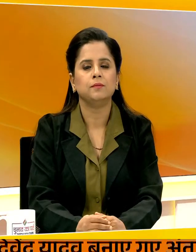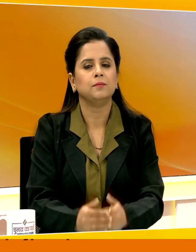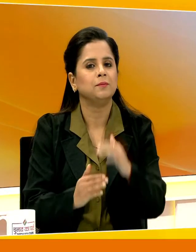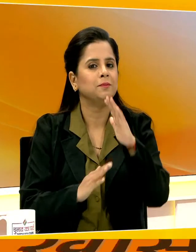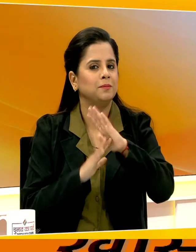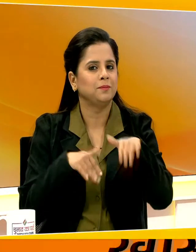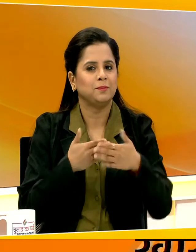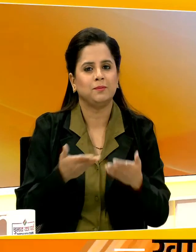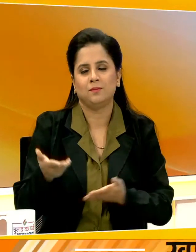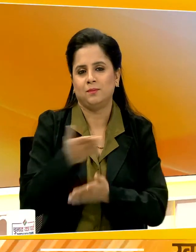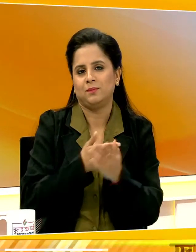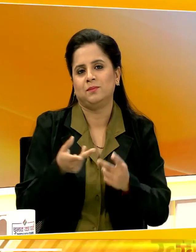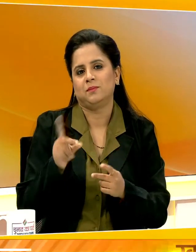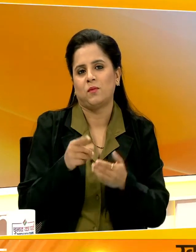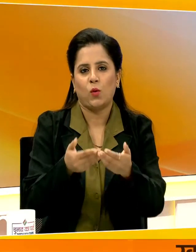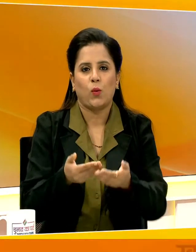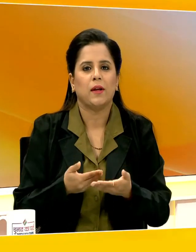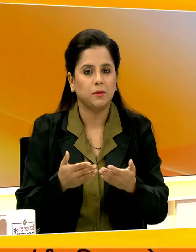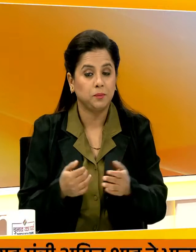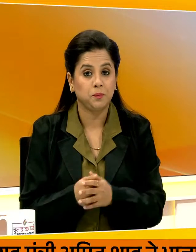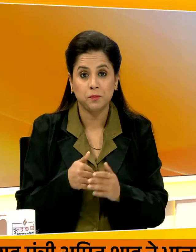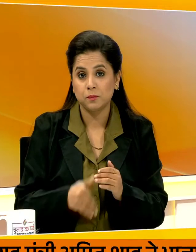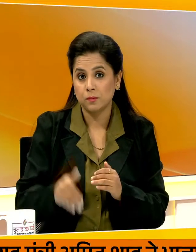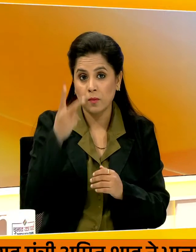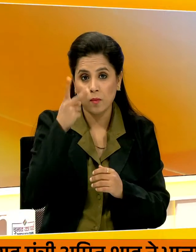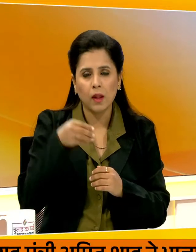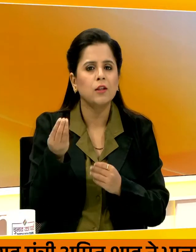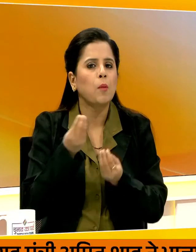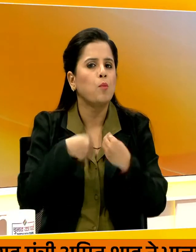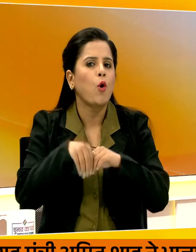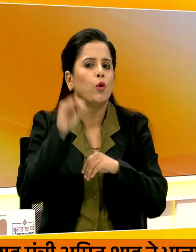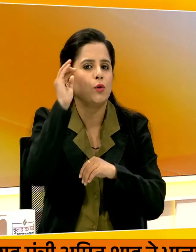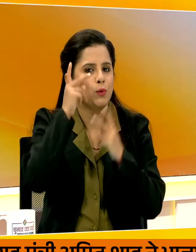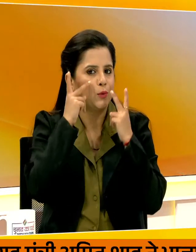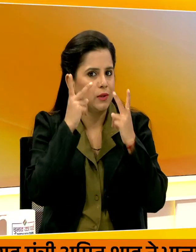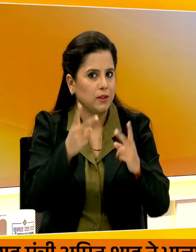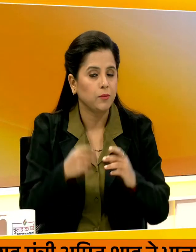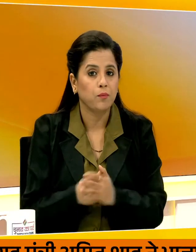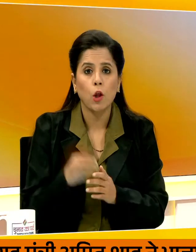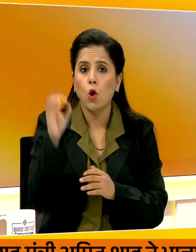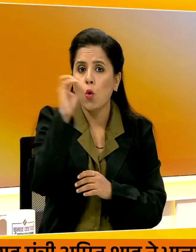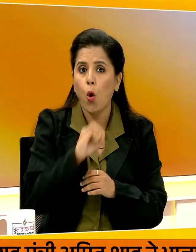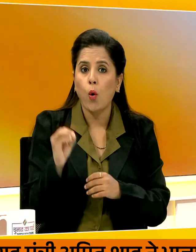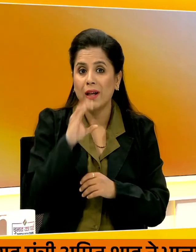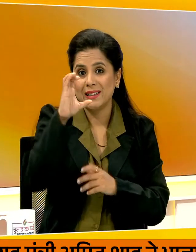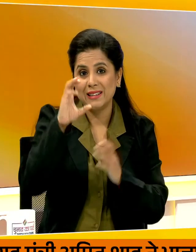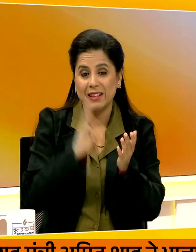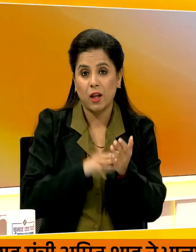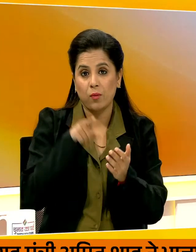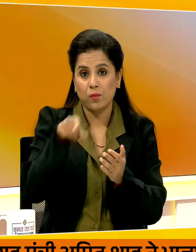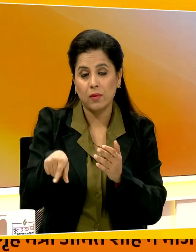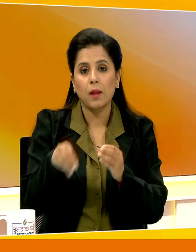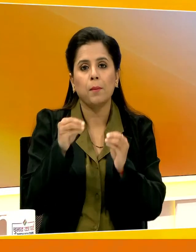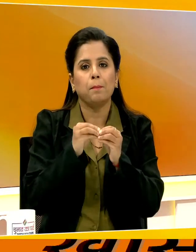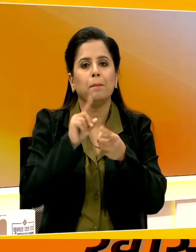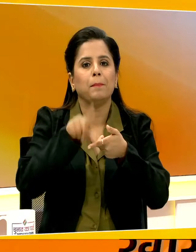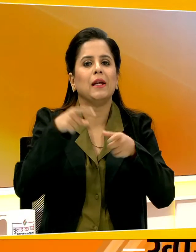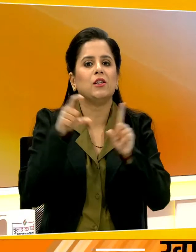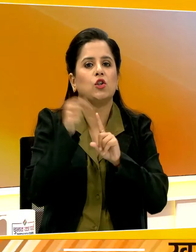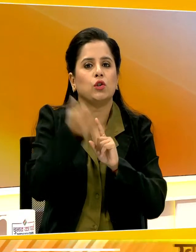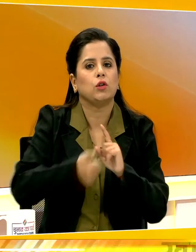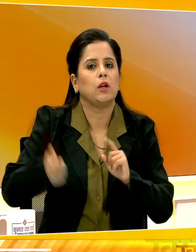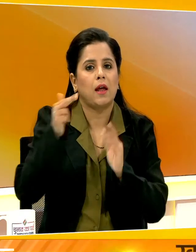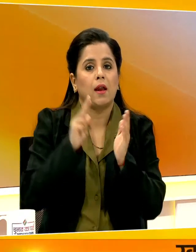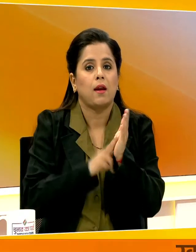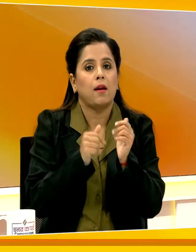ब्रेक के बाद एक बार फिर आपका स्वागत। आइए कुछ और खबरों की ओर बढ़ते हैं। ओडिशा के मुख्यमंत्री और बीजेडी प्रमुख